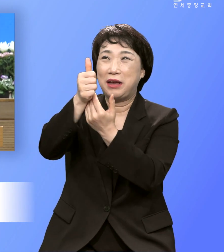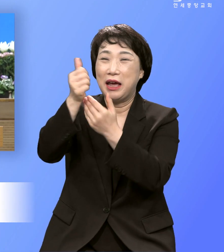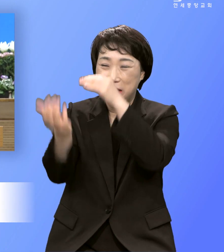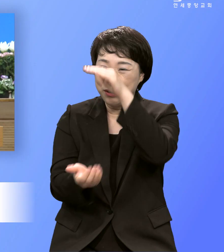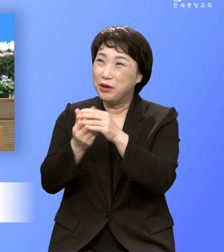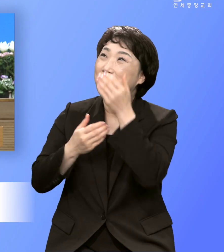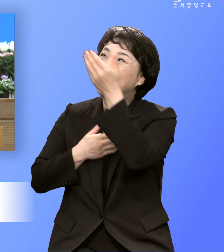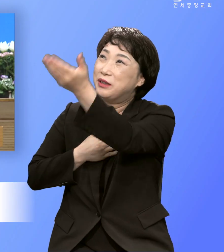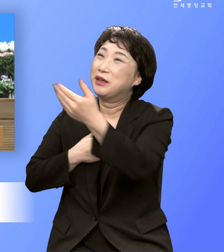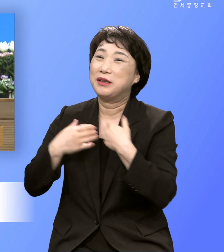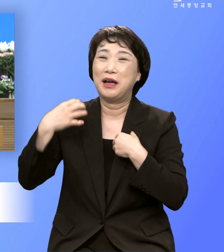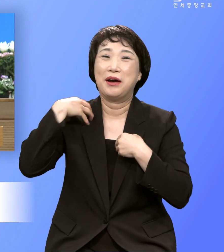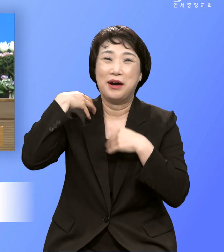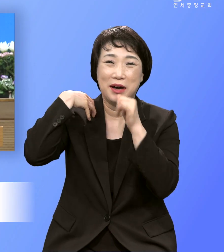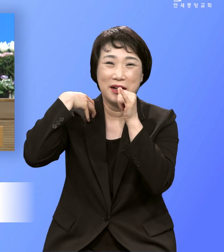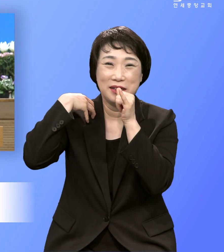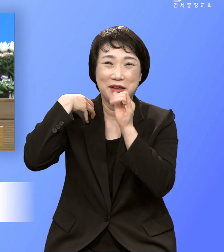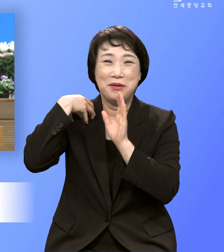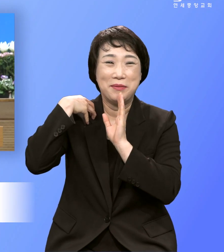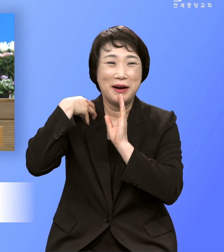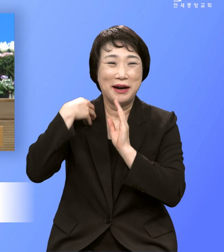이루어 드리는 것이 맞지 않느냐?